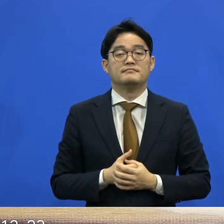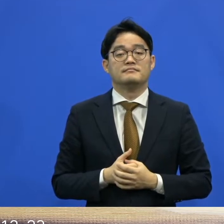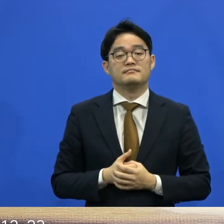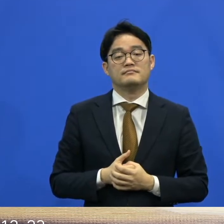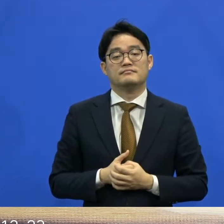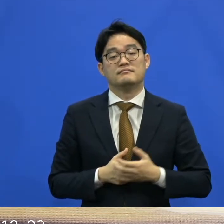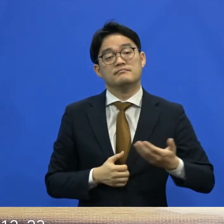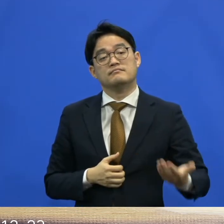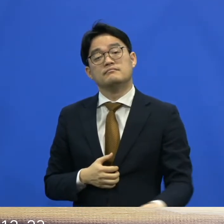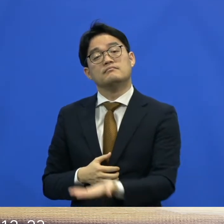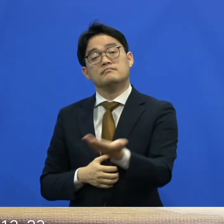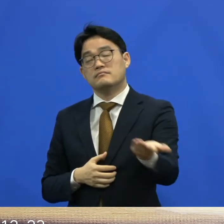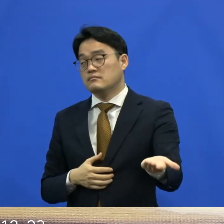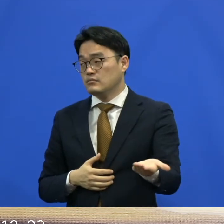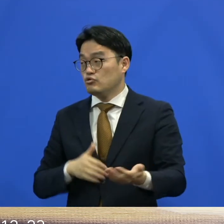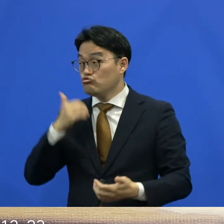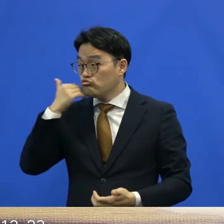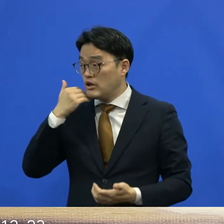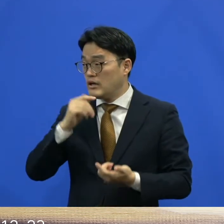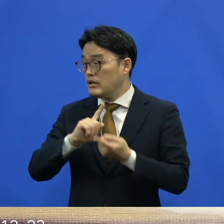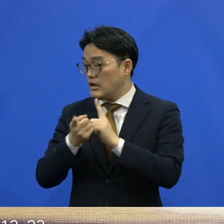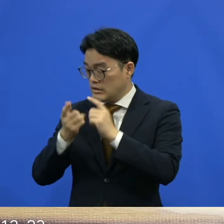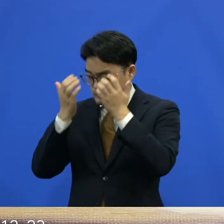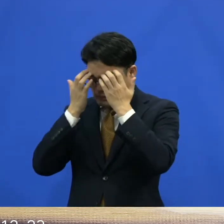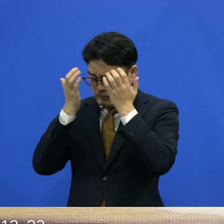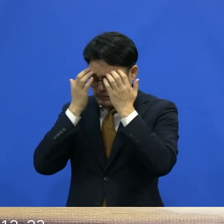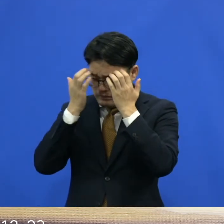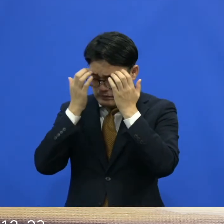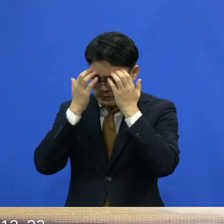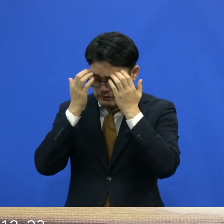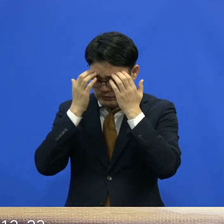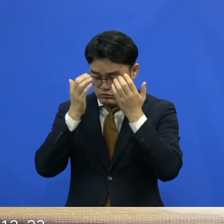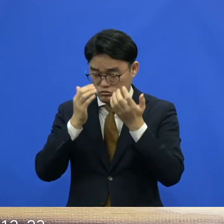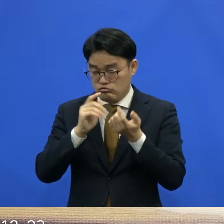여러분, 고통은 누가 대신해 줄 수 없습니다.